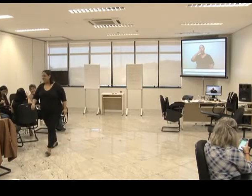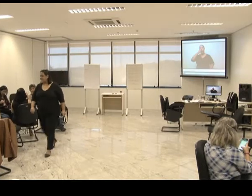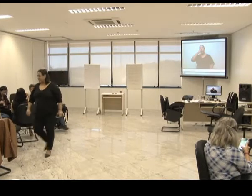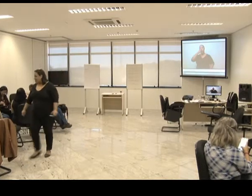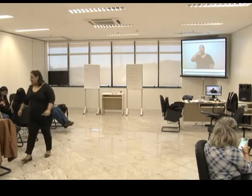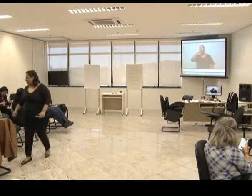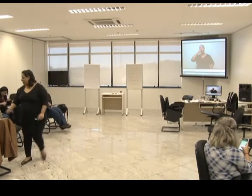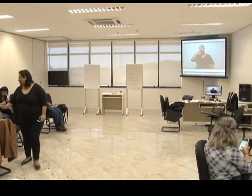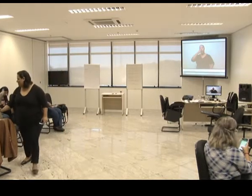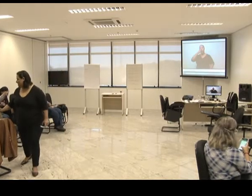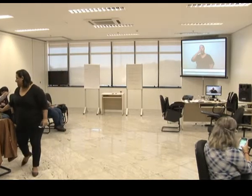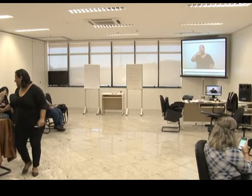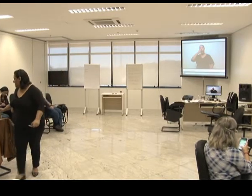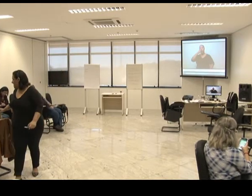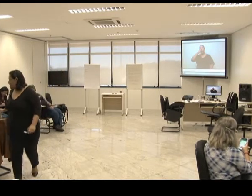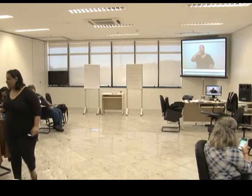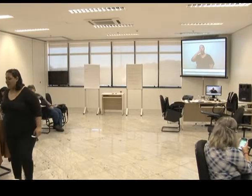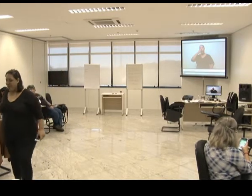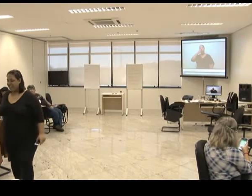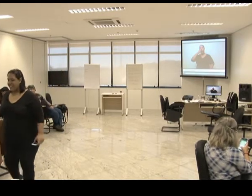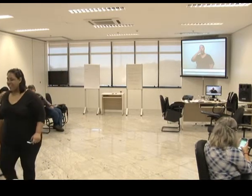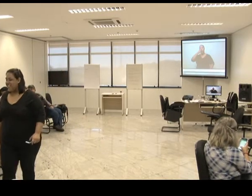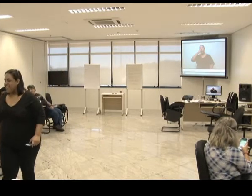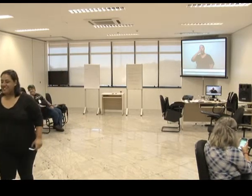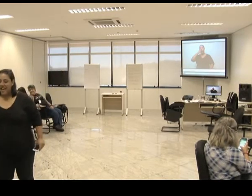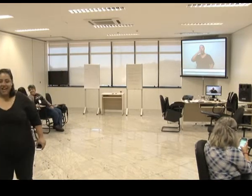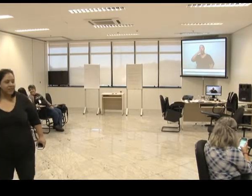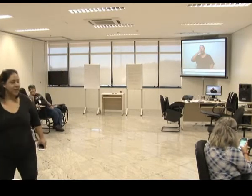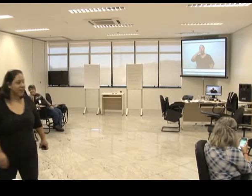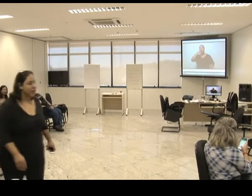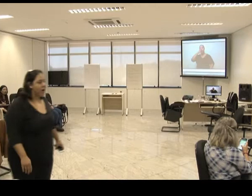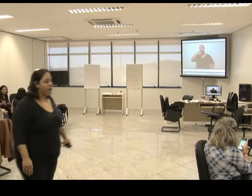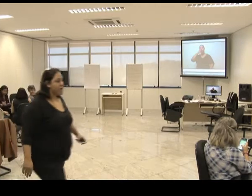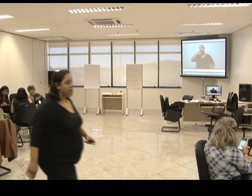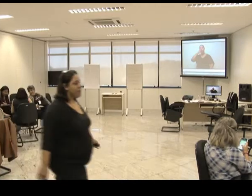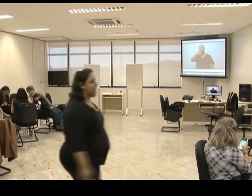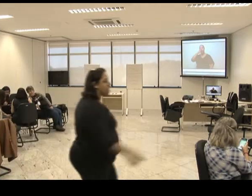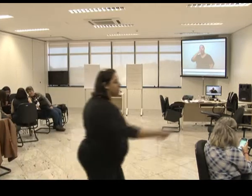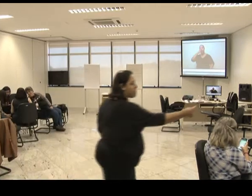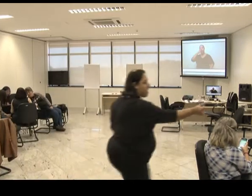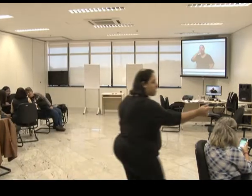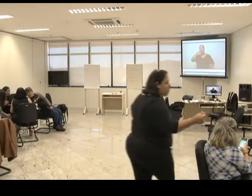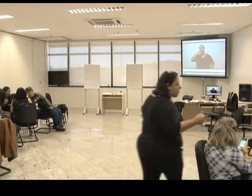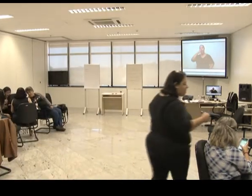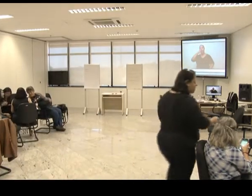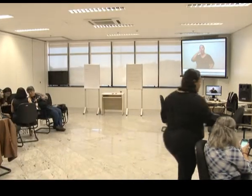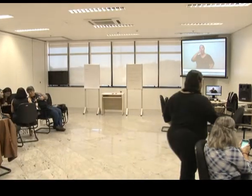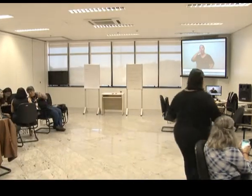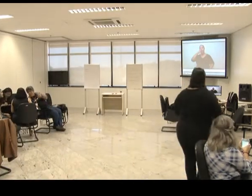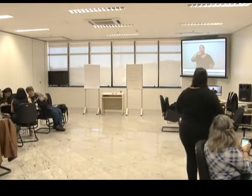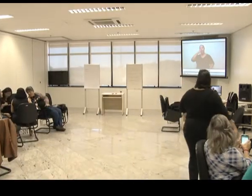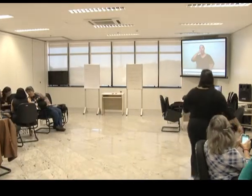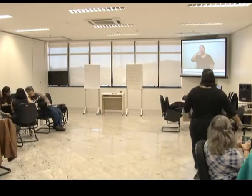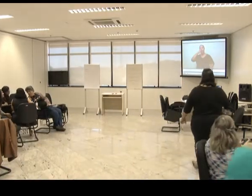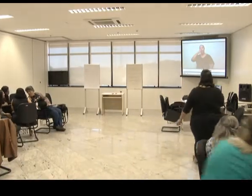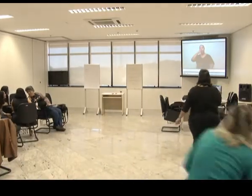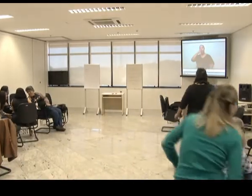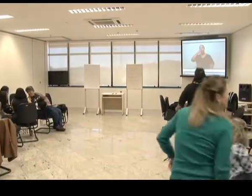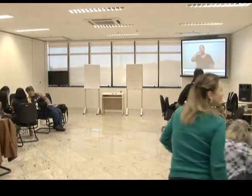gente sua quando vai fazer as coisas, a gente sua. Certo? Acabou? Bora? Bora, grupo, vocês.